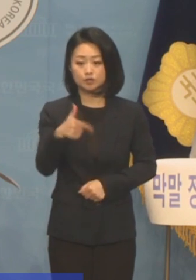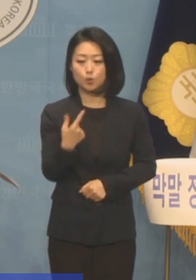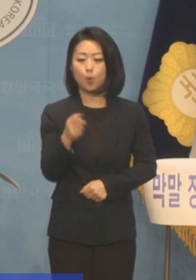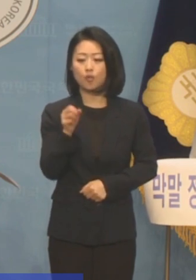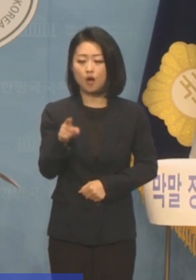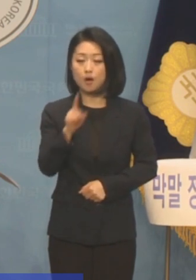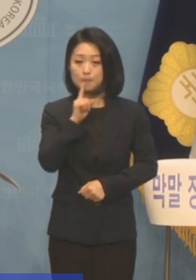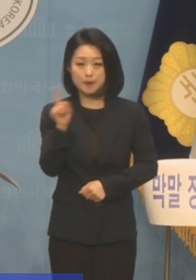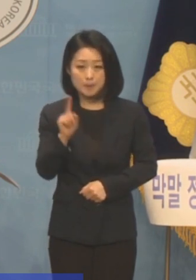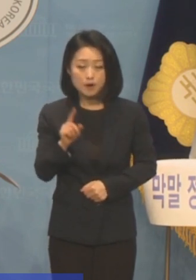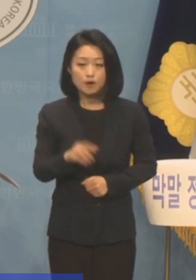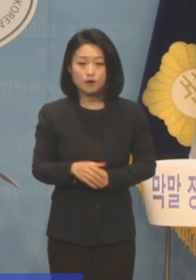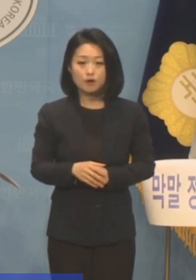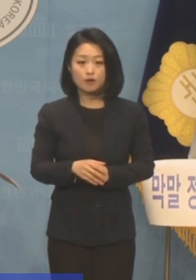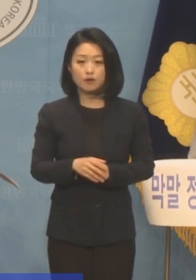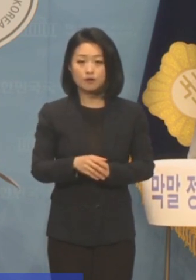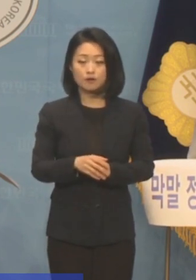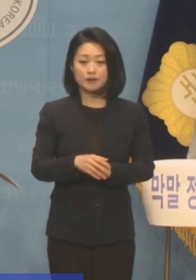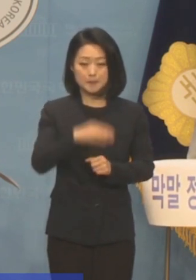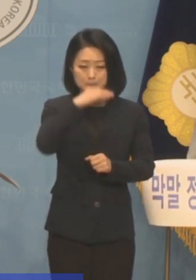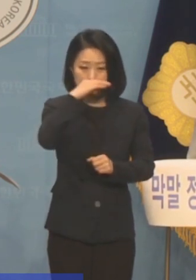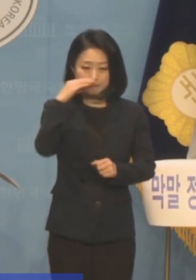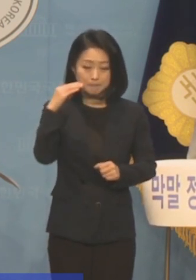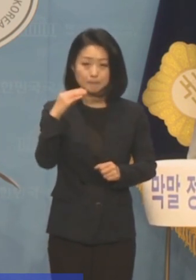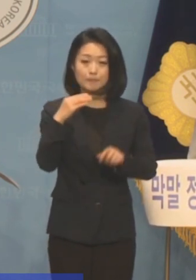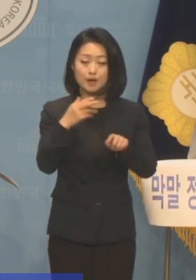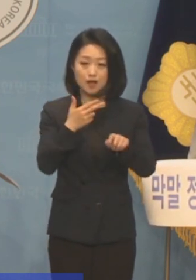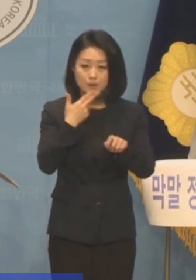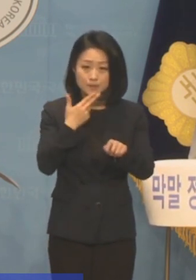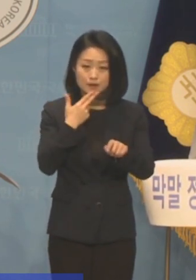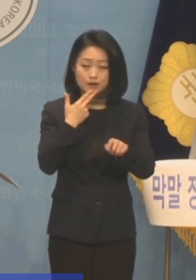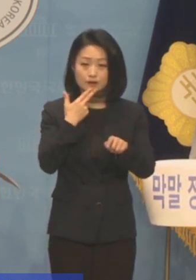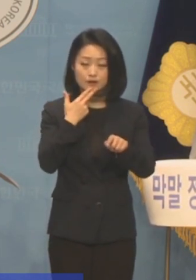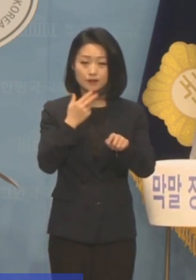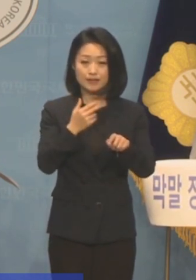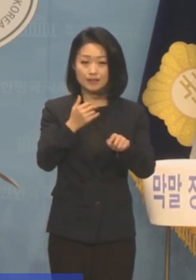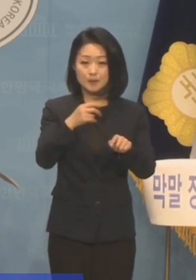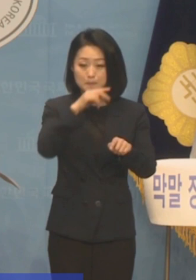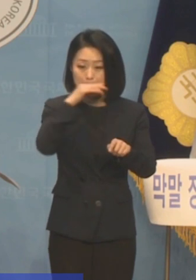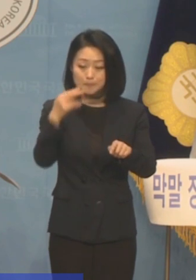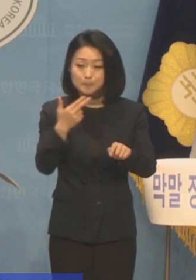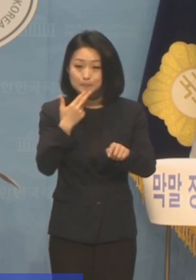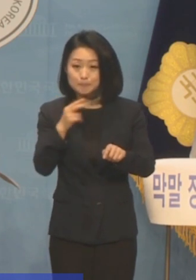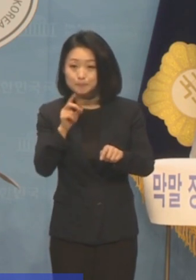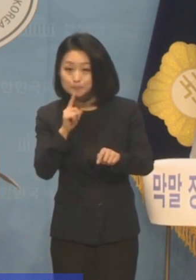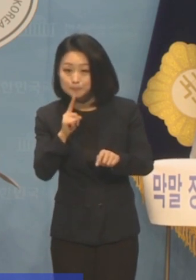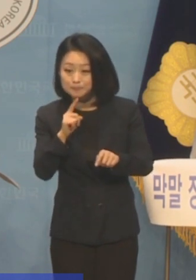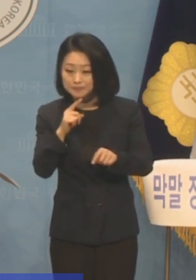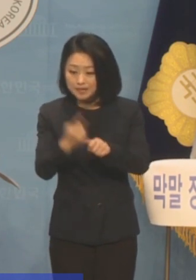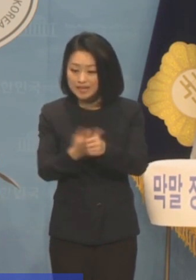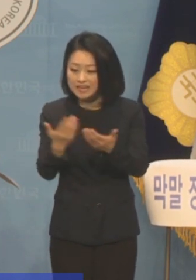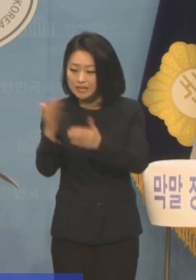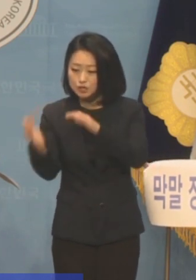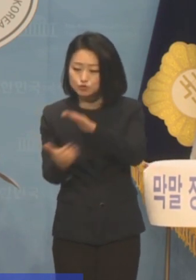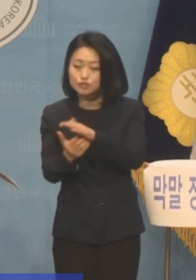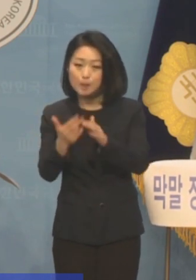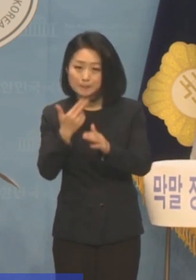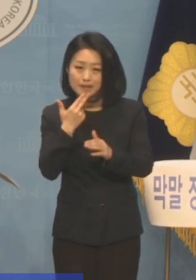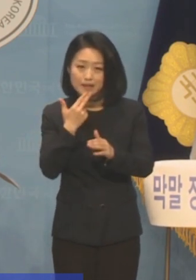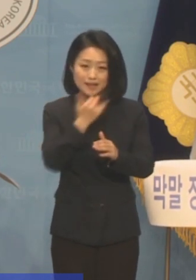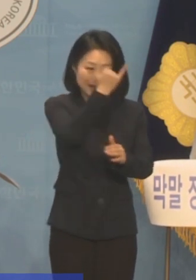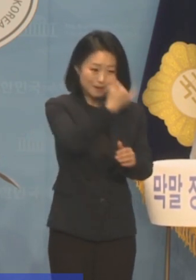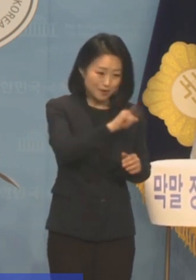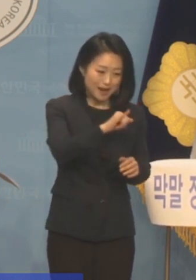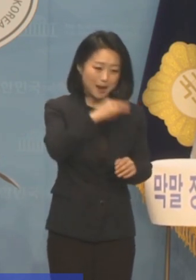구절이 있습니다 명분이 바르지 못하면 말이 순지 못하고 말이 순지 못하면 일도 이루어줄 수 없다고